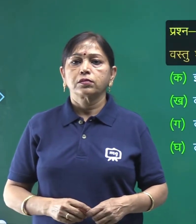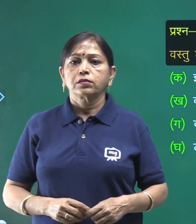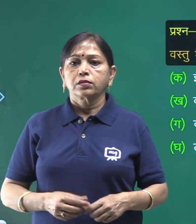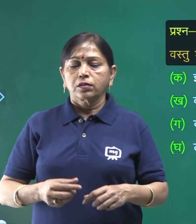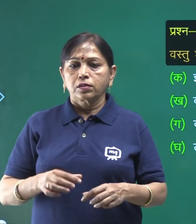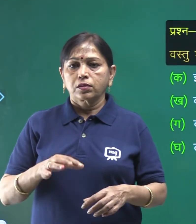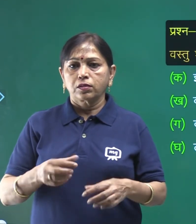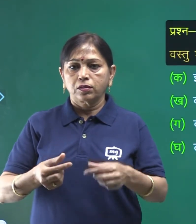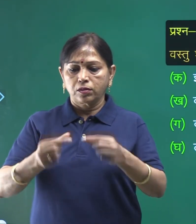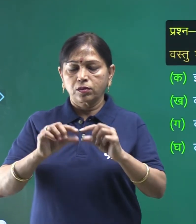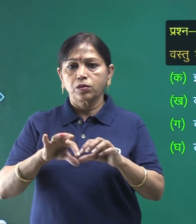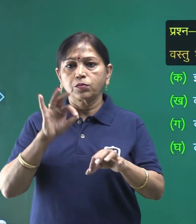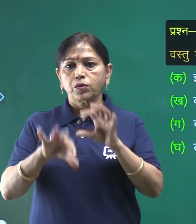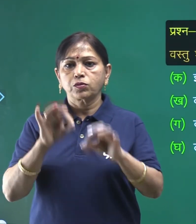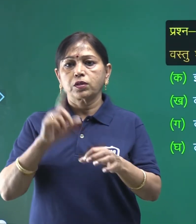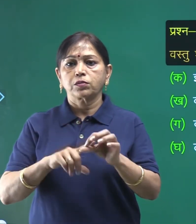बहुचयनात्मक प्रश्न।